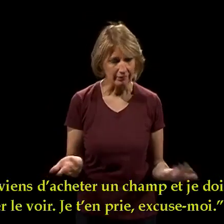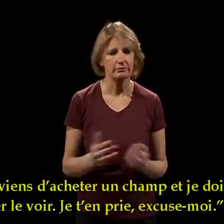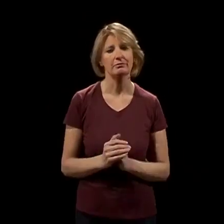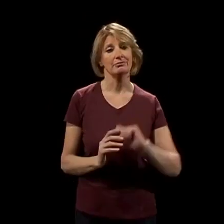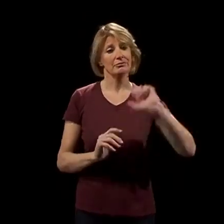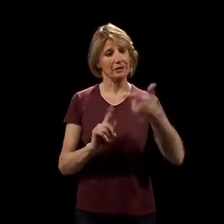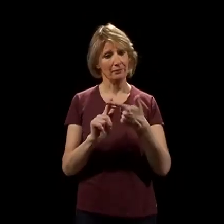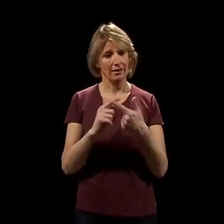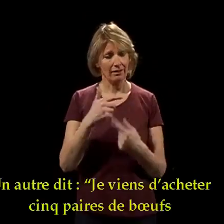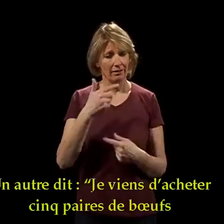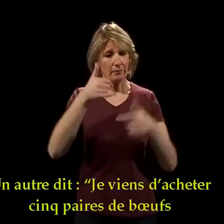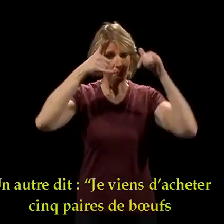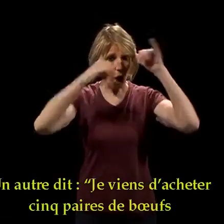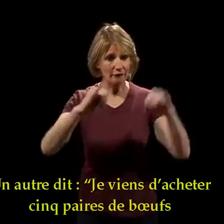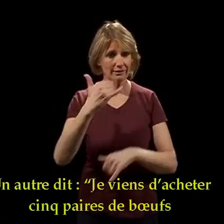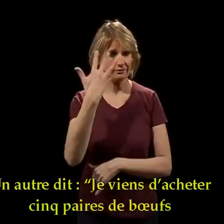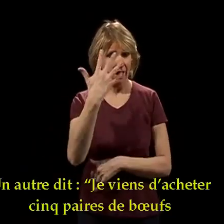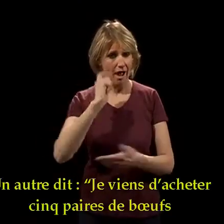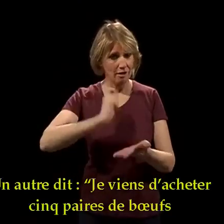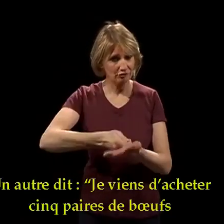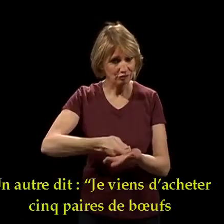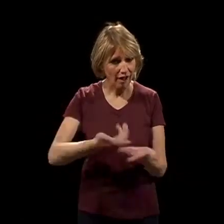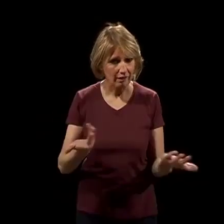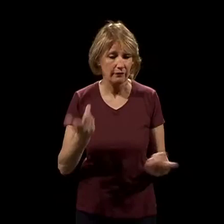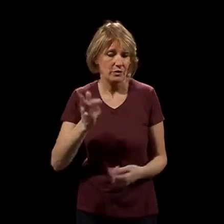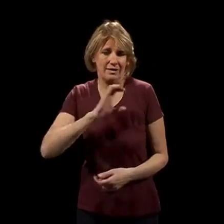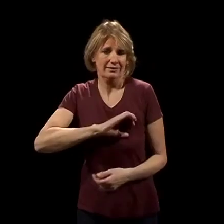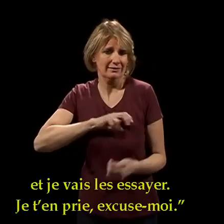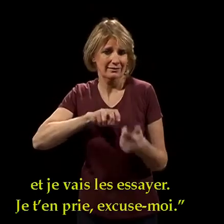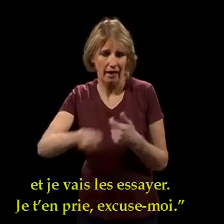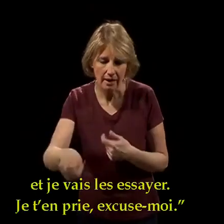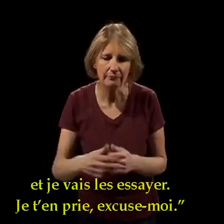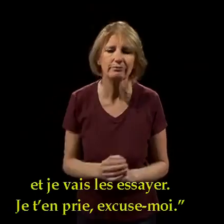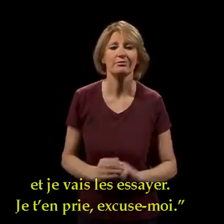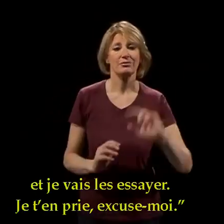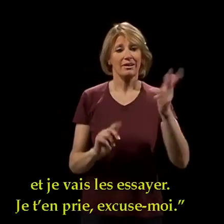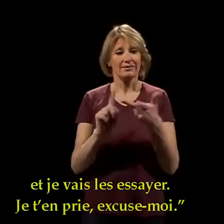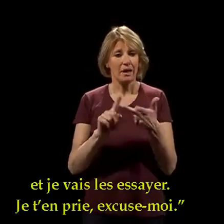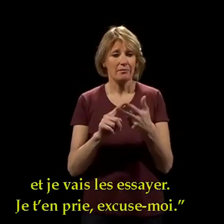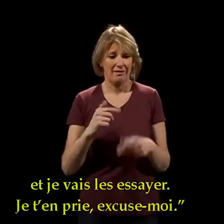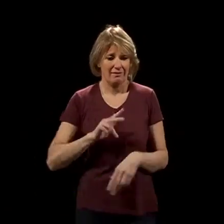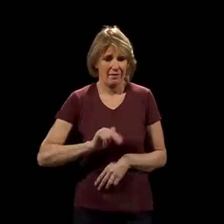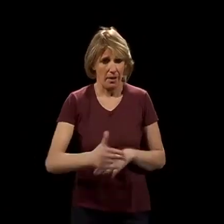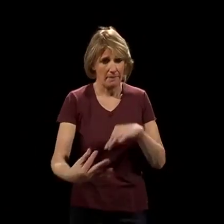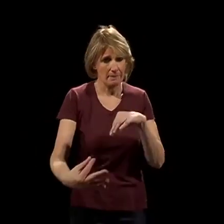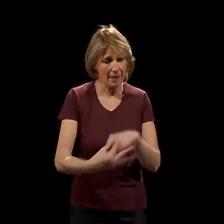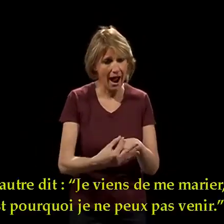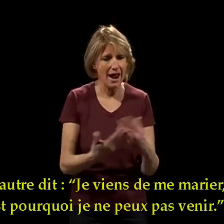dois aller le voir. Je t'en prie, excuse-moi. » Un autre dit, Je viens d'acheter cinq paires de bœufs et je vais les essayer. Je t'en prie, excuse-moi.